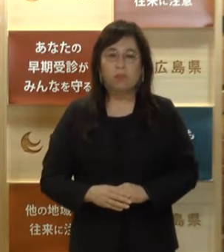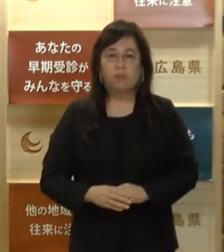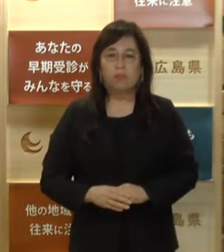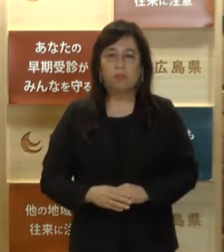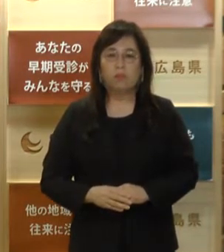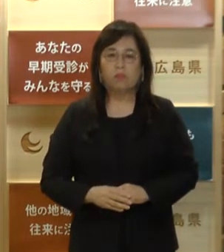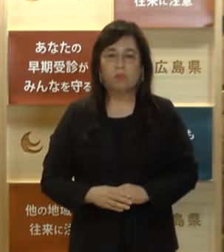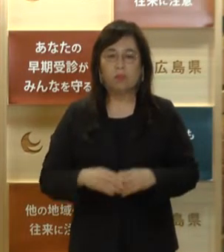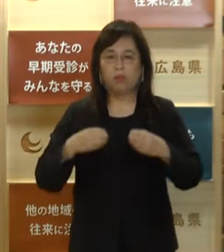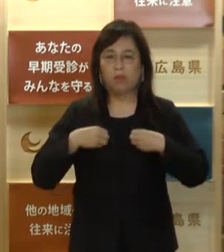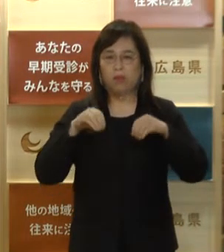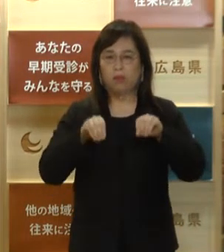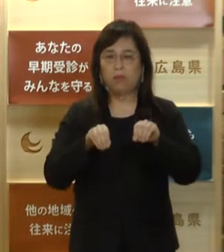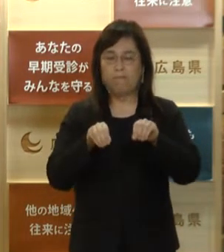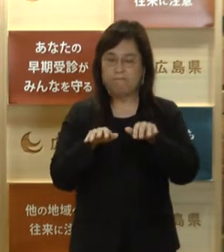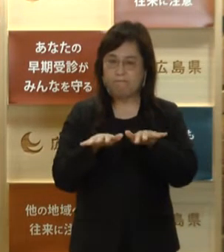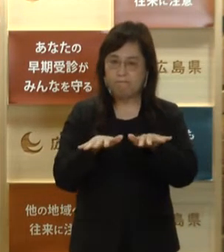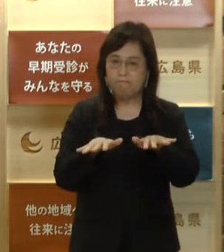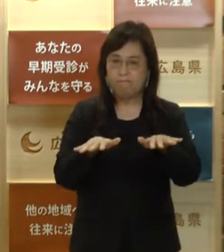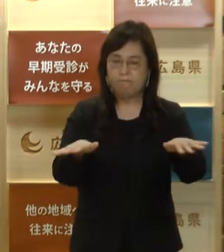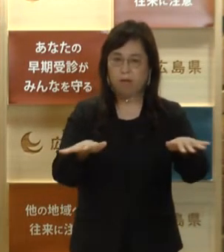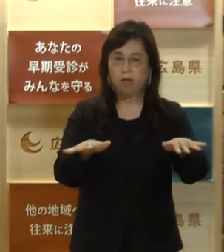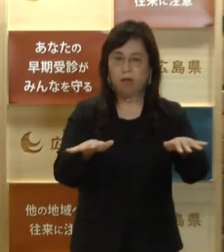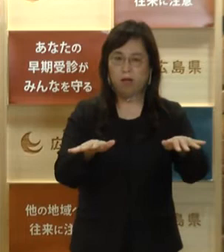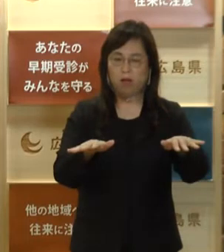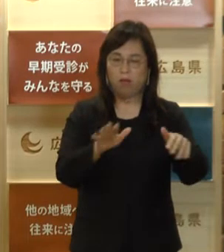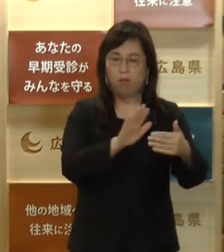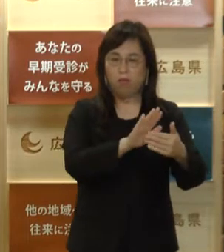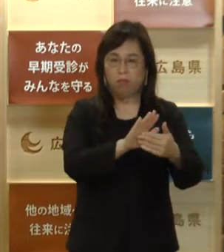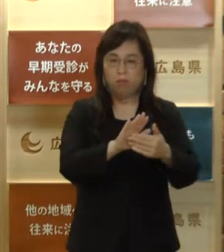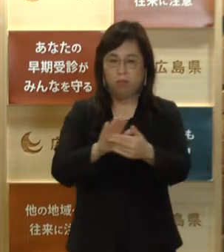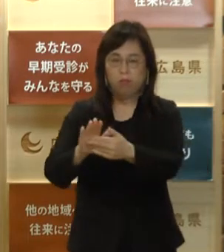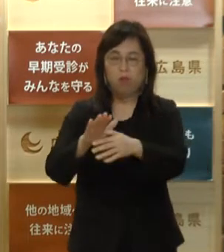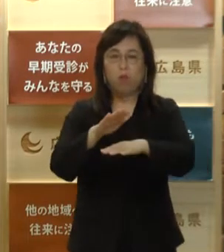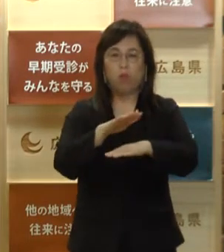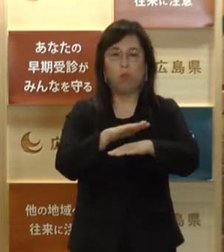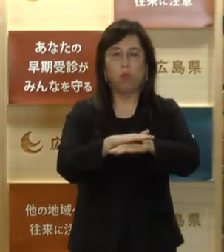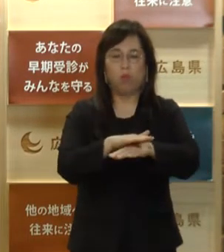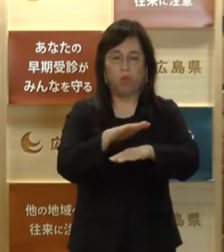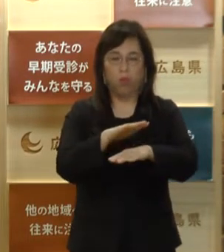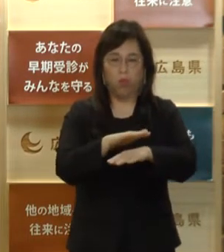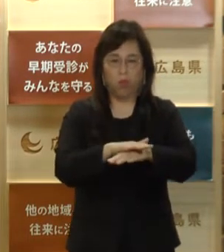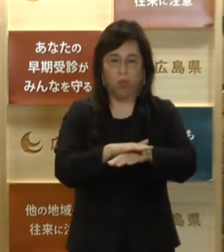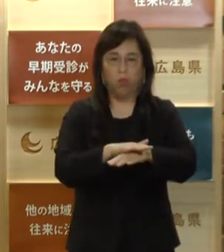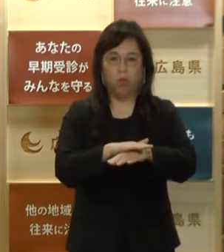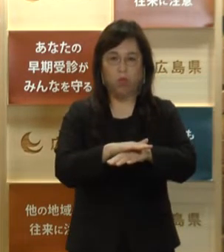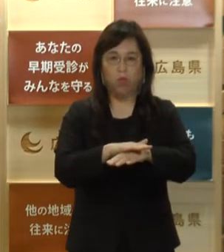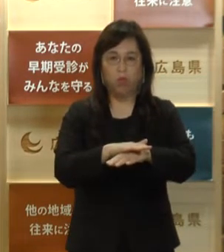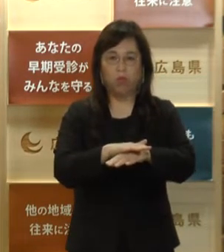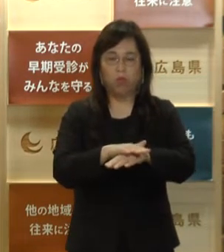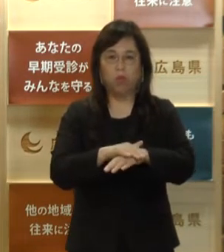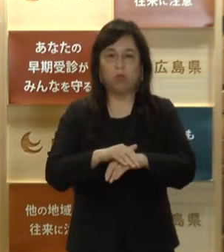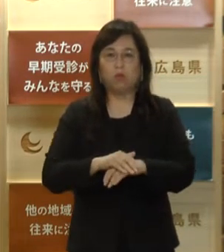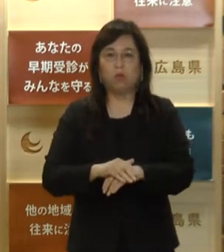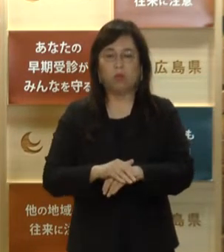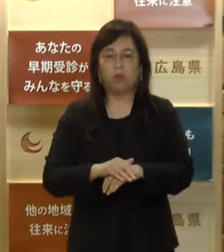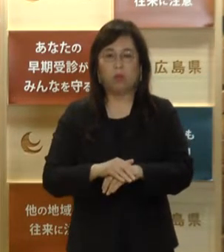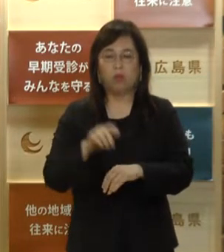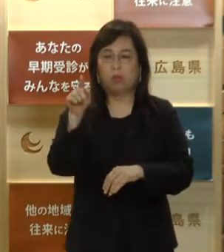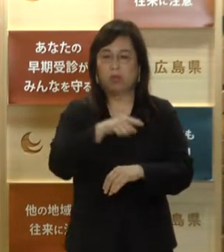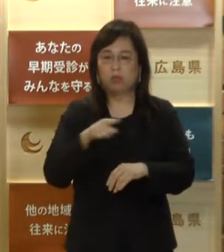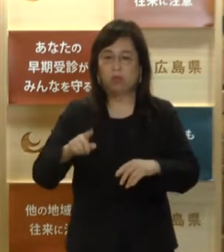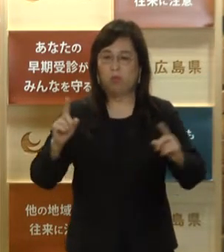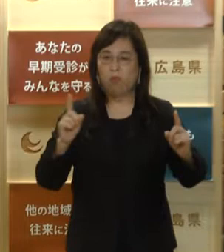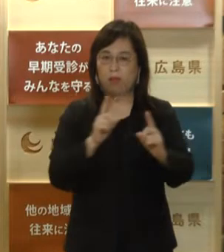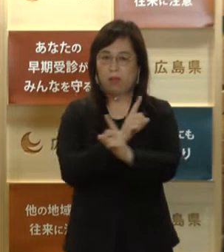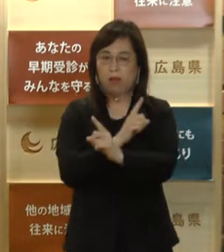感染拡大を抑えていく方策というのが、人流全体を抑制をしていく、